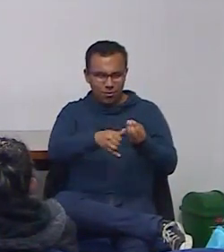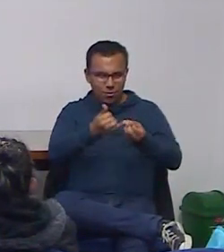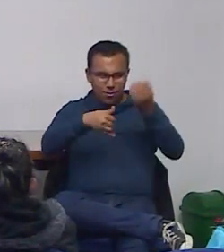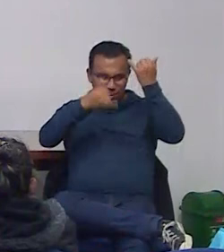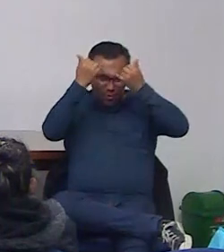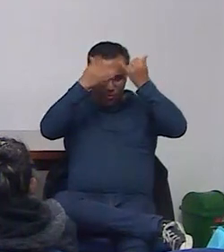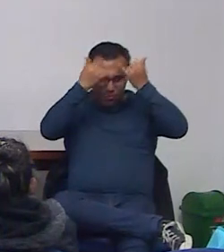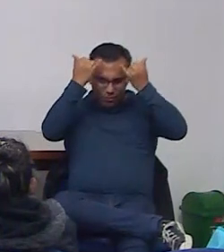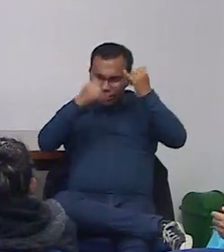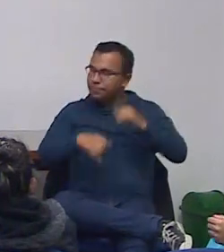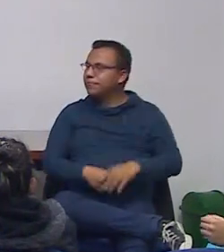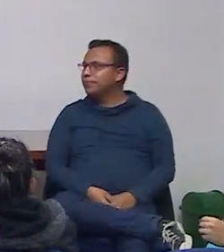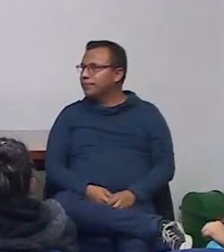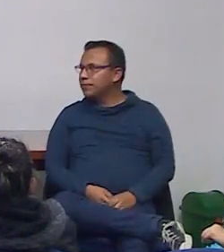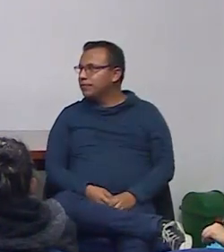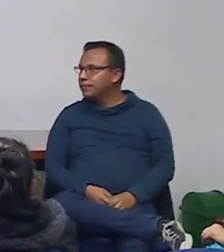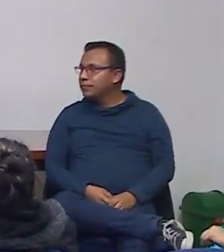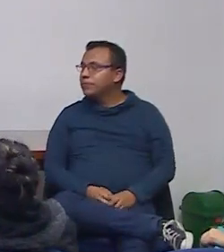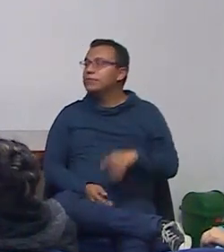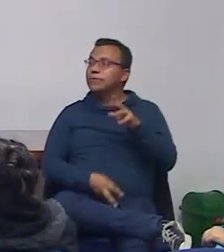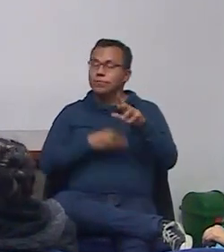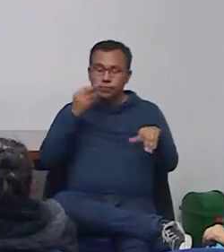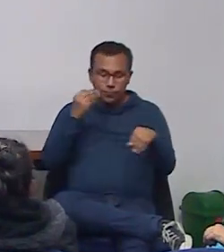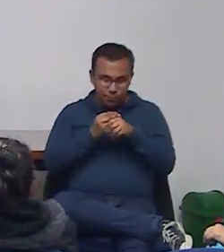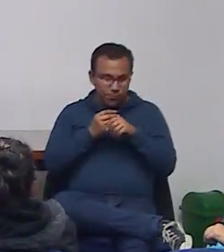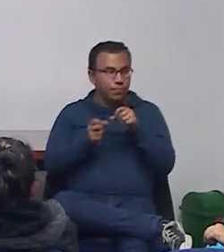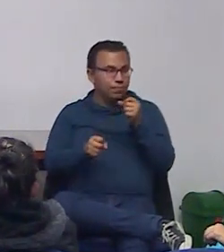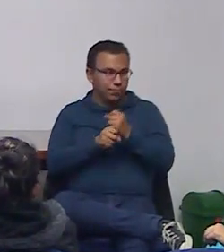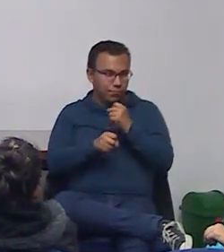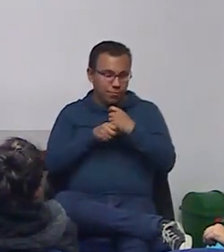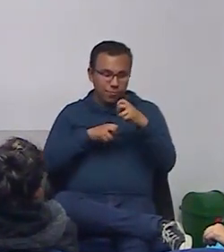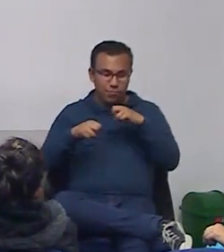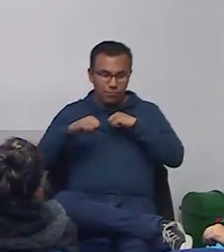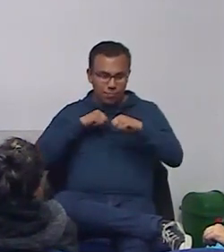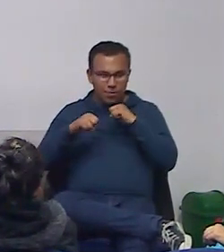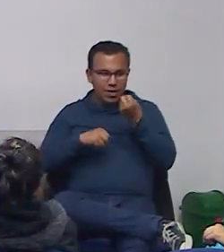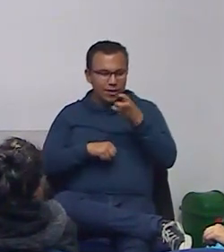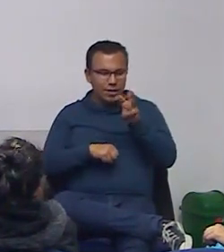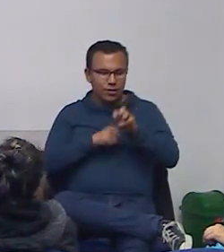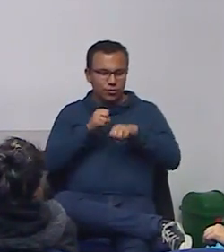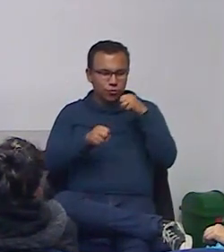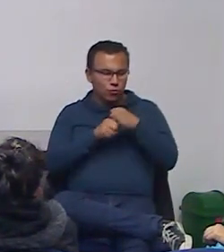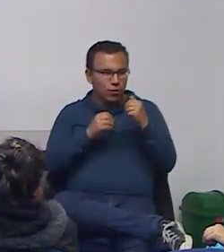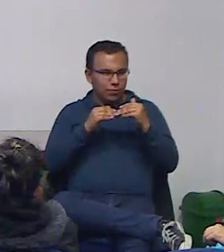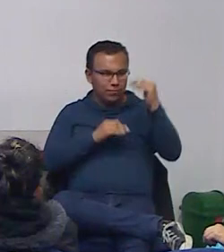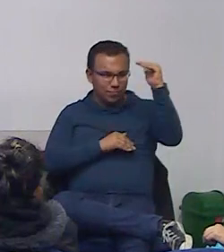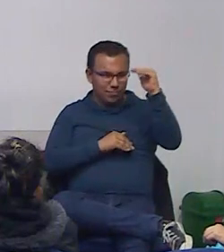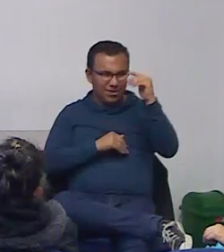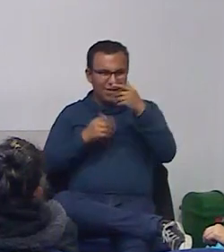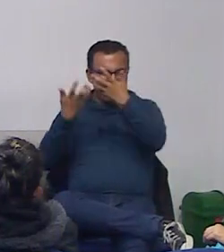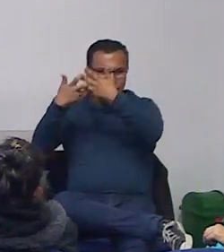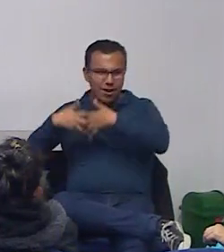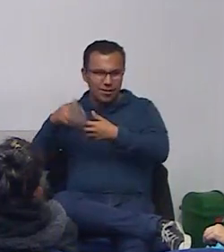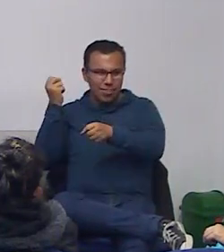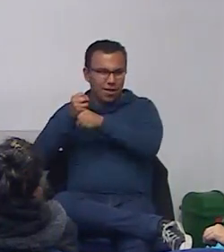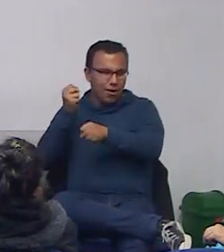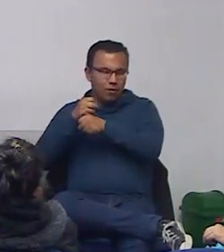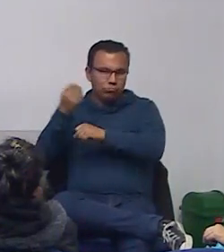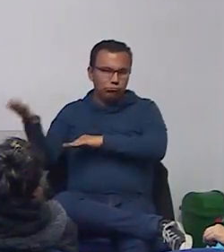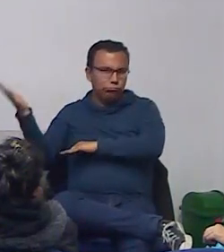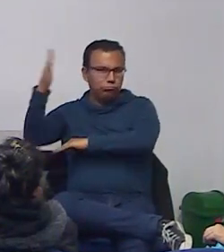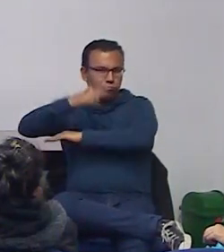psicoterapéutico a la a las familias y a los jóvenes mayores de 18 años que trabajan en una empresa sí como ustedes saben